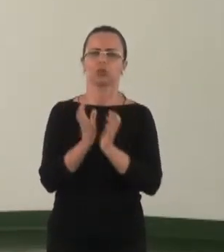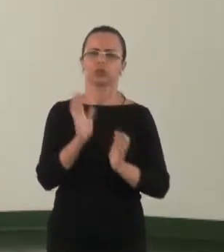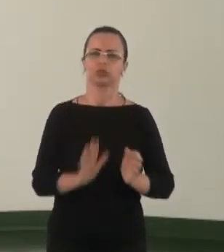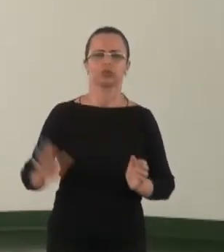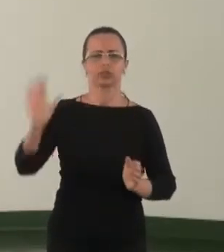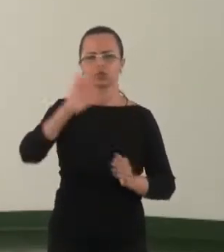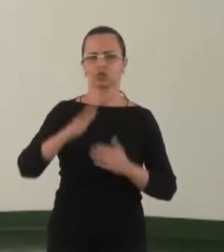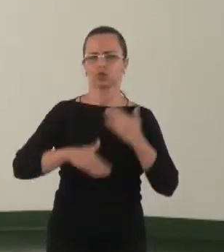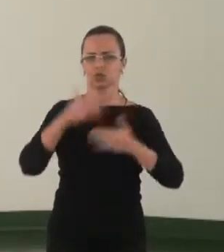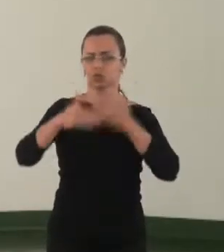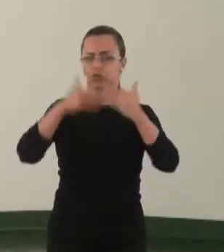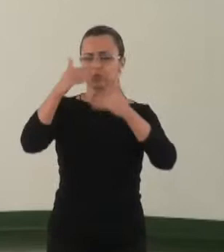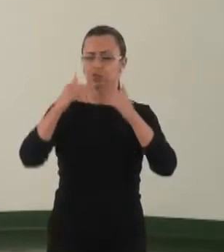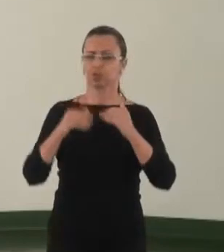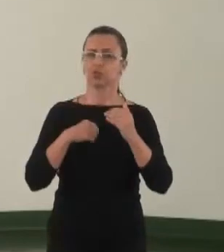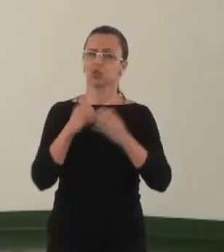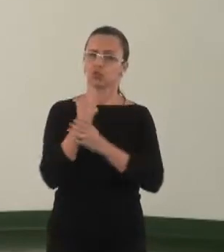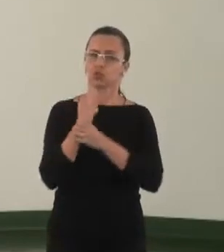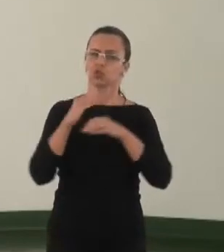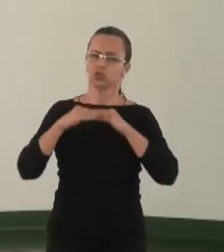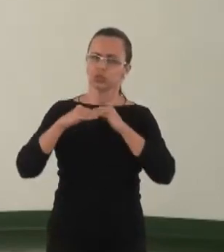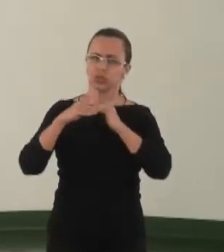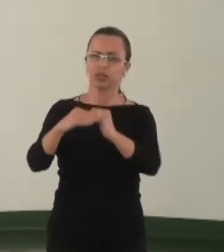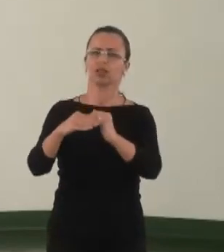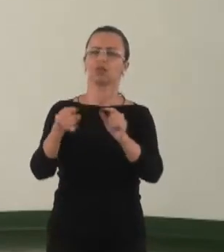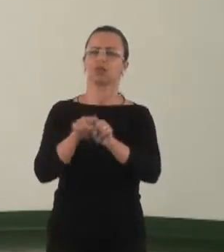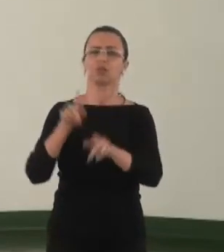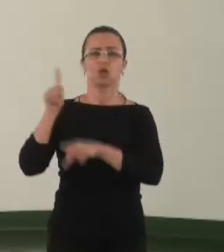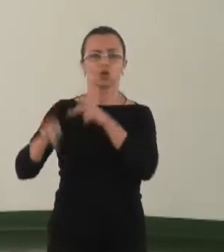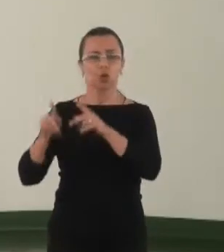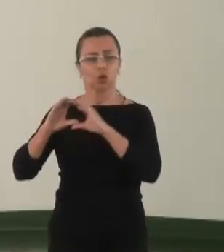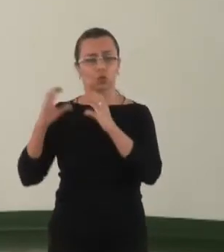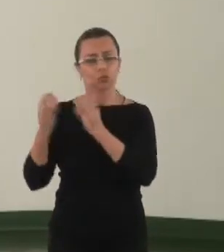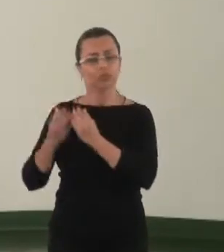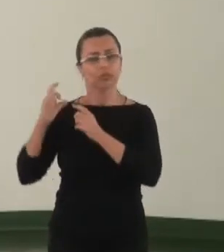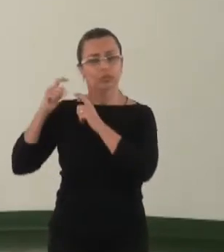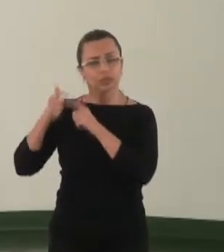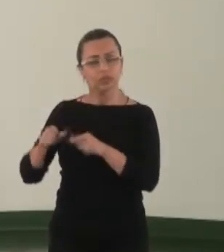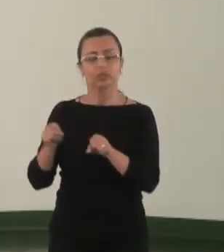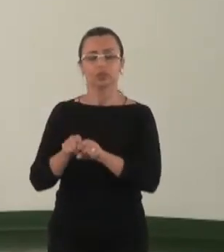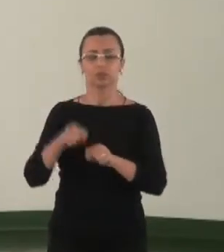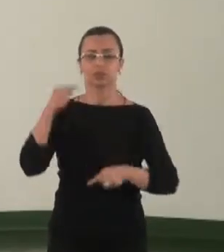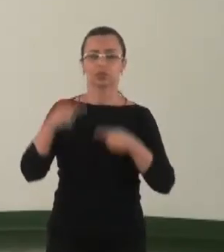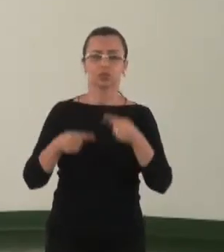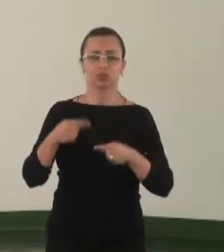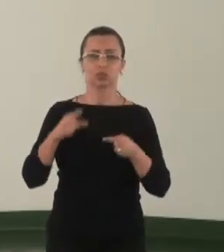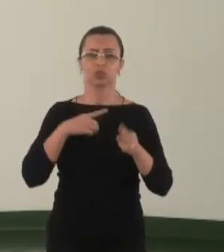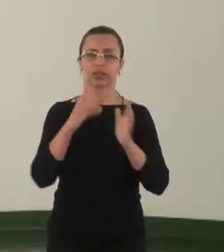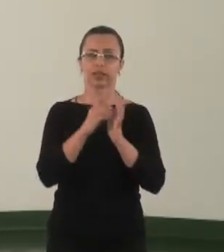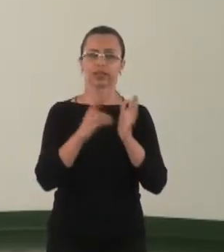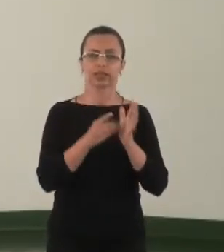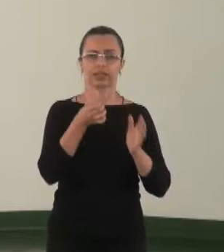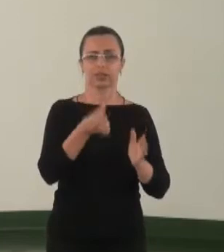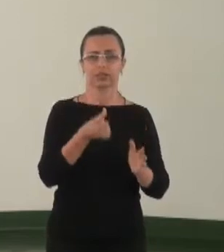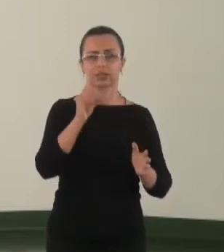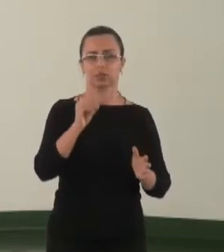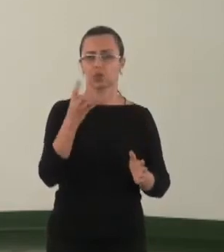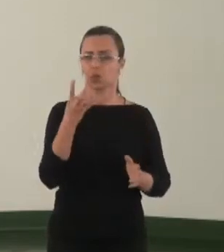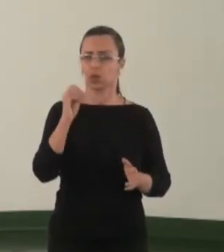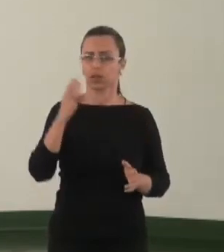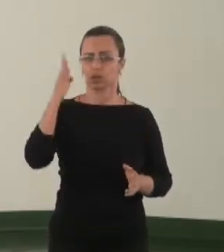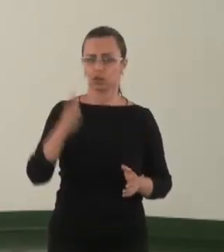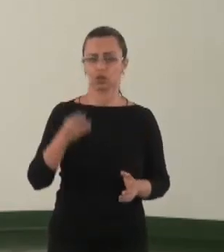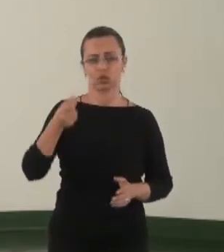de Desenvolvimento Sustentável e Povos e Comunidades Tradicionais. E também a discussão que gira em torno do Decreto número 6040 de